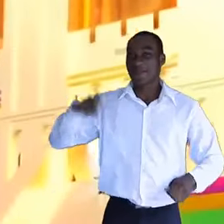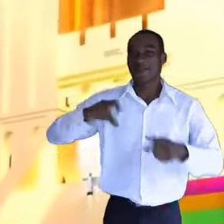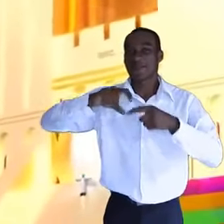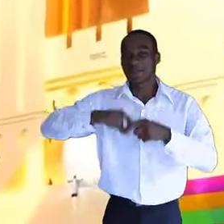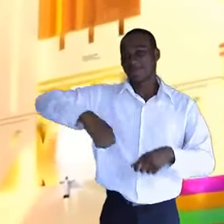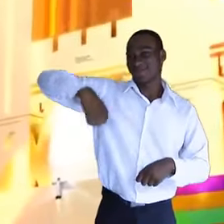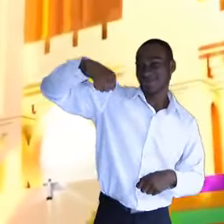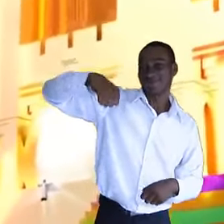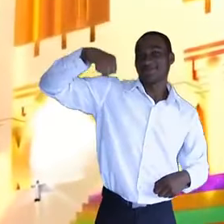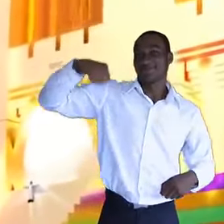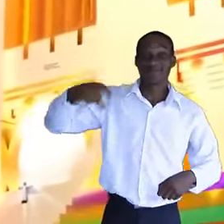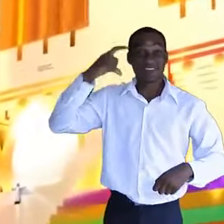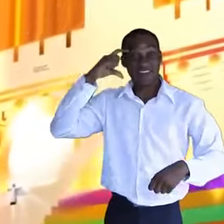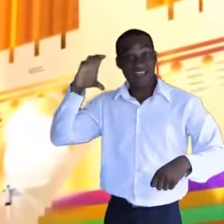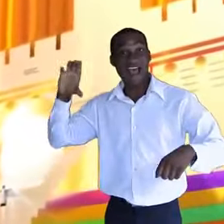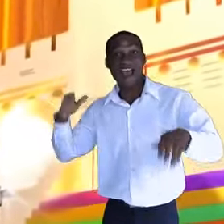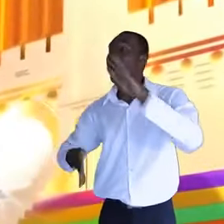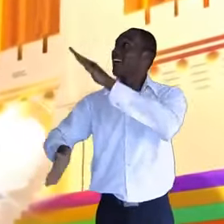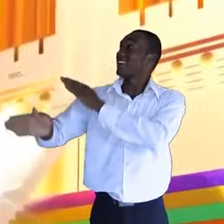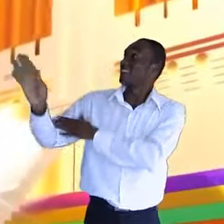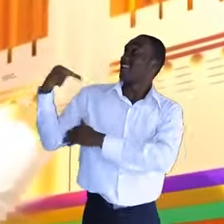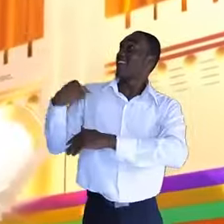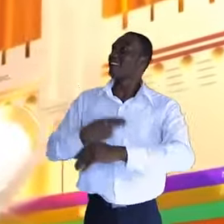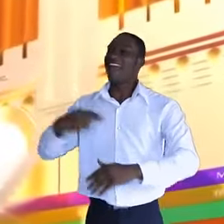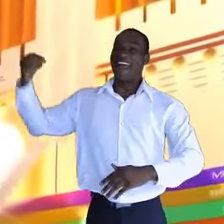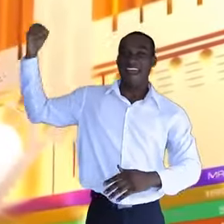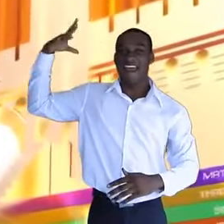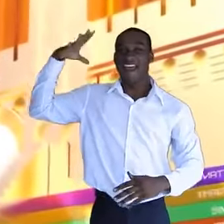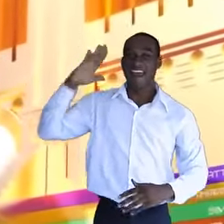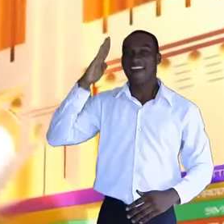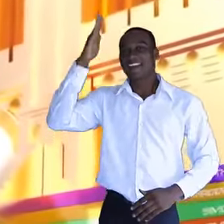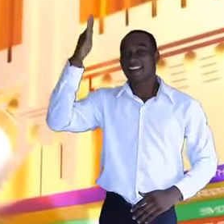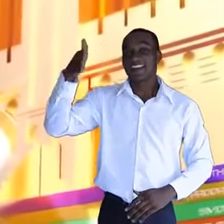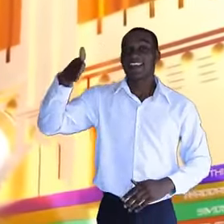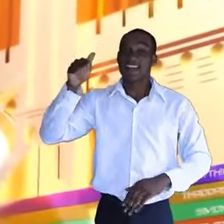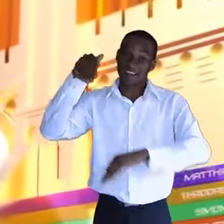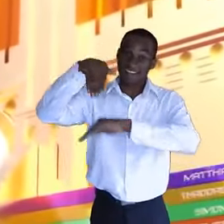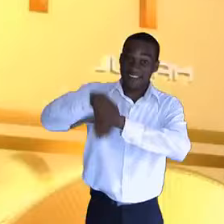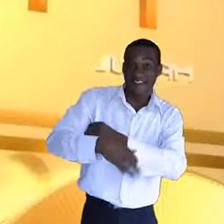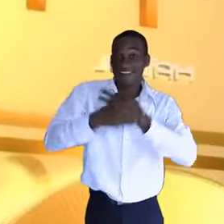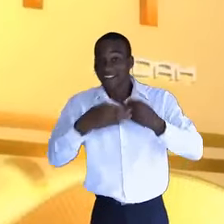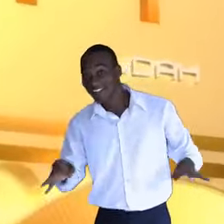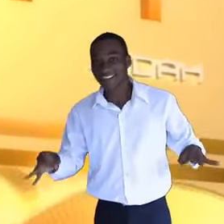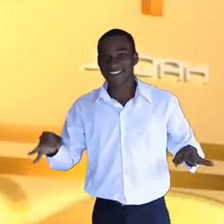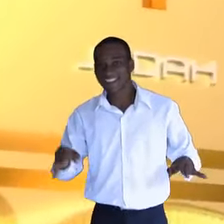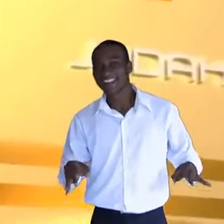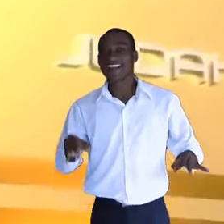plus besoin d'une lampe, ni lumière du soleil, Dieu nous éclaire. Il n'y aura plus de nuit, plus